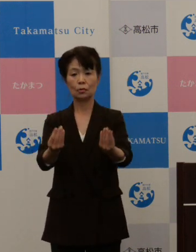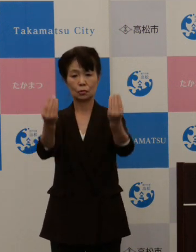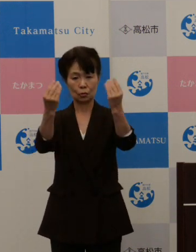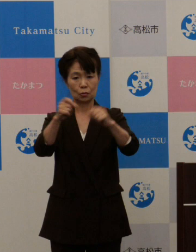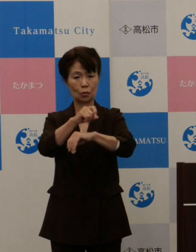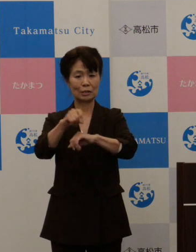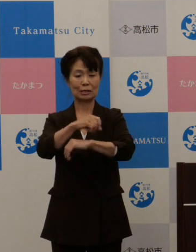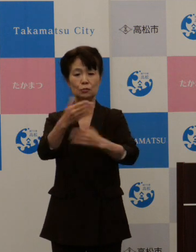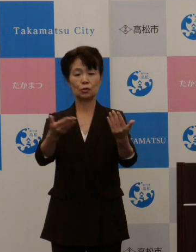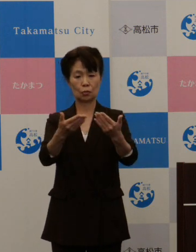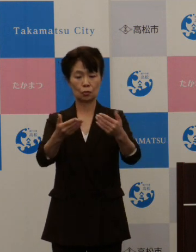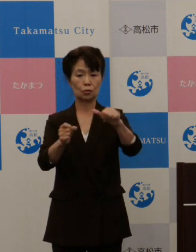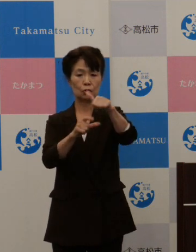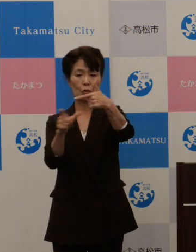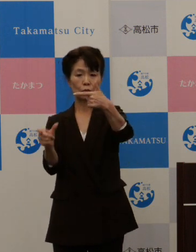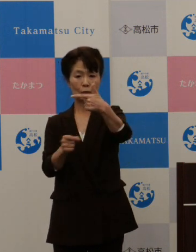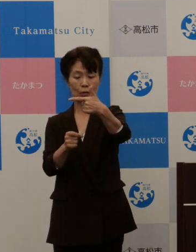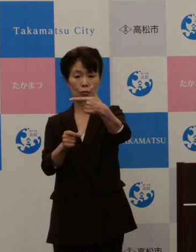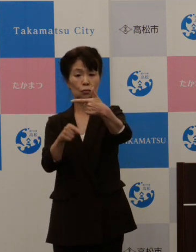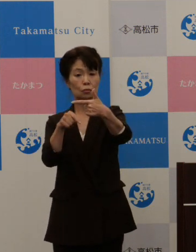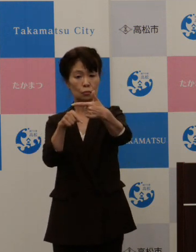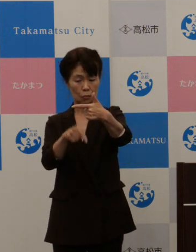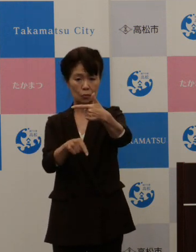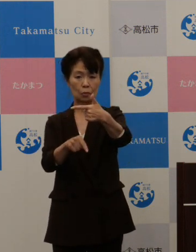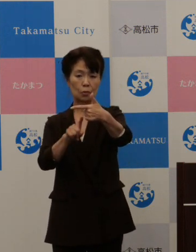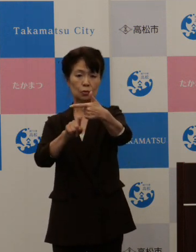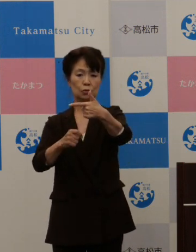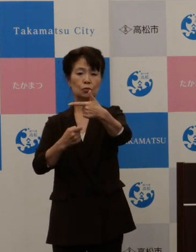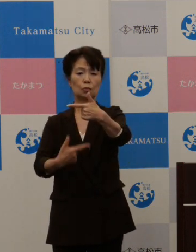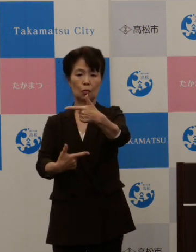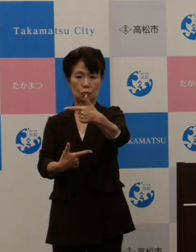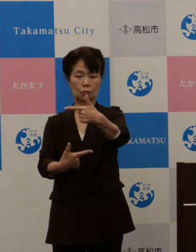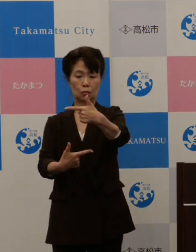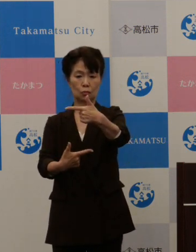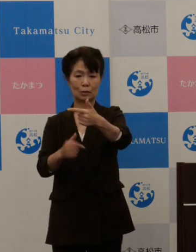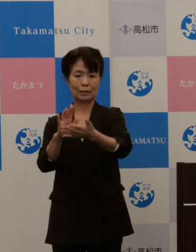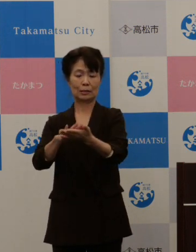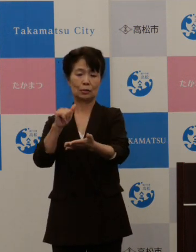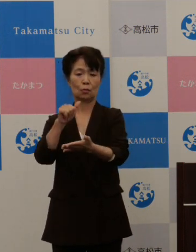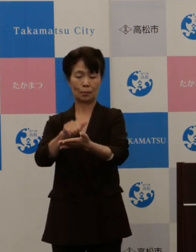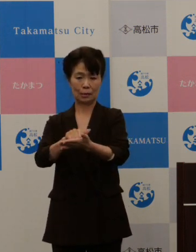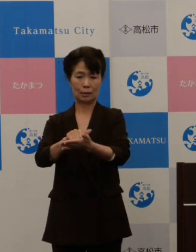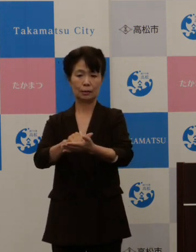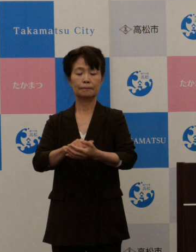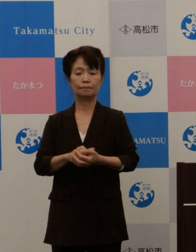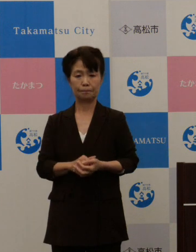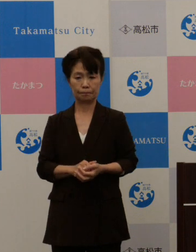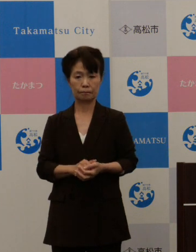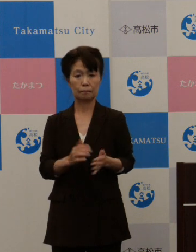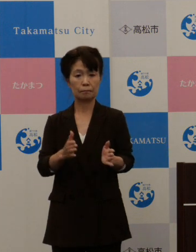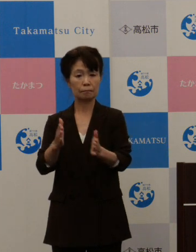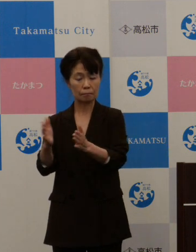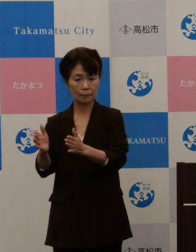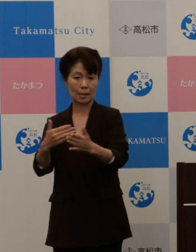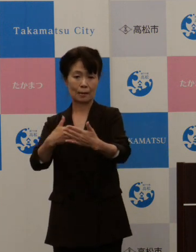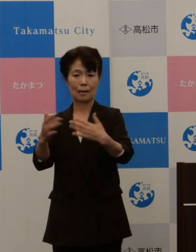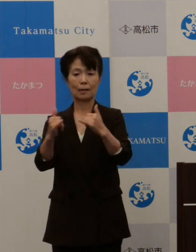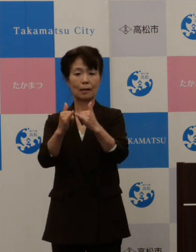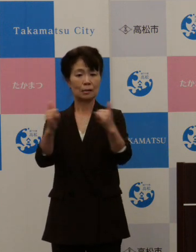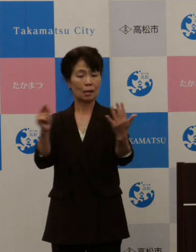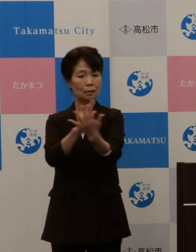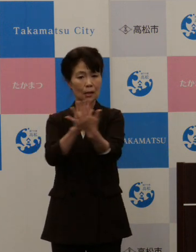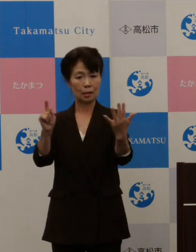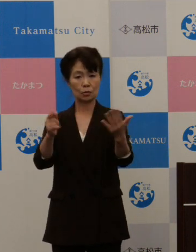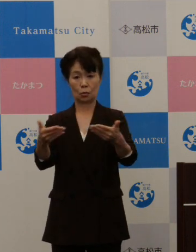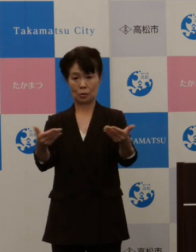事務職等が6月の16日日曜日でございます。また経験者対象の試